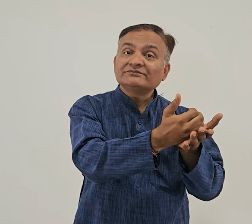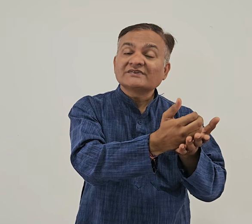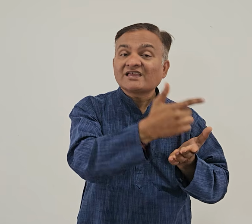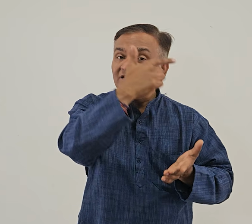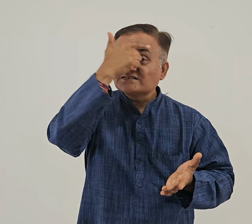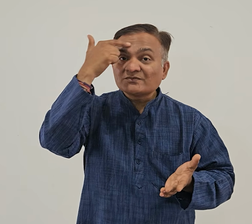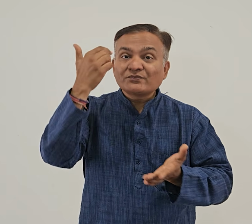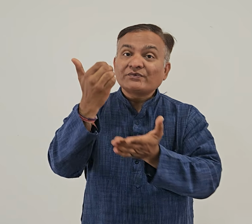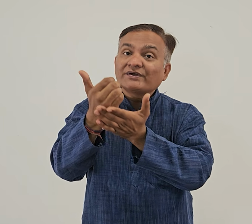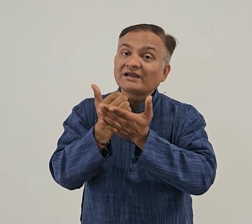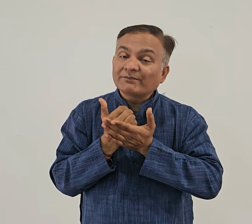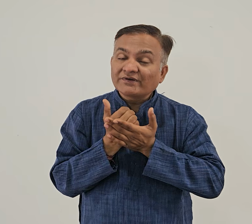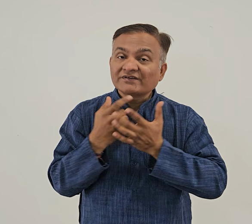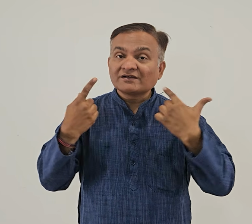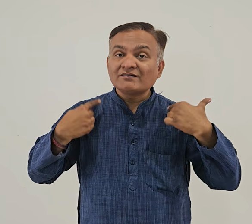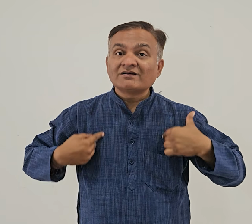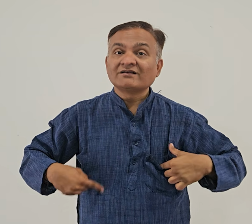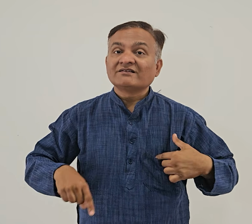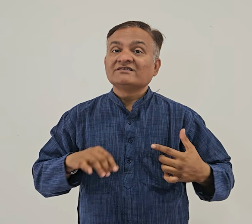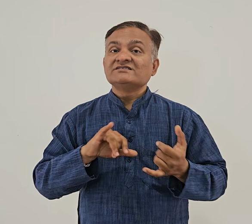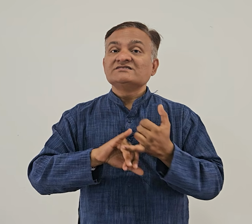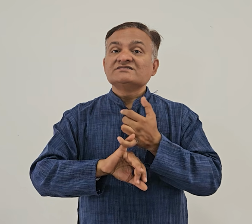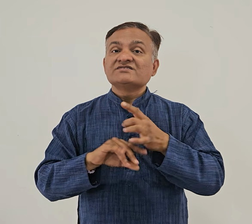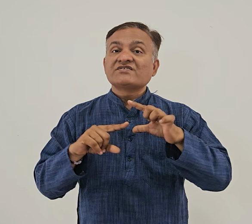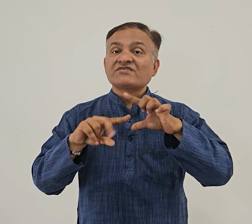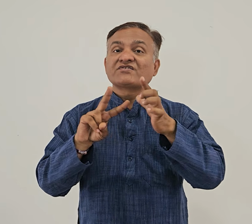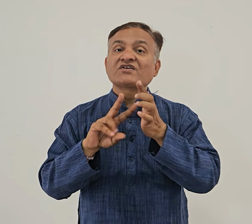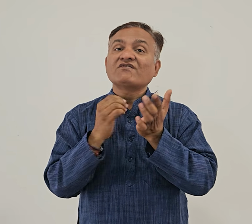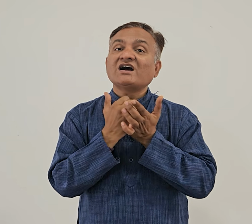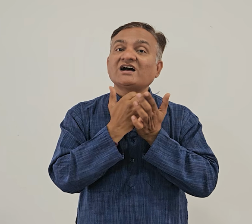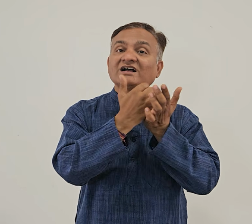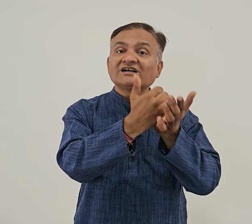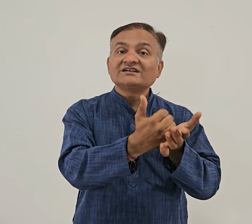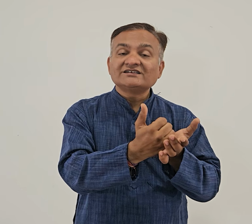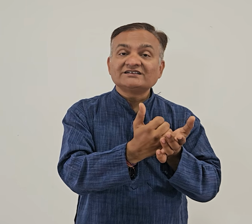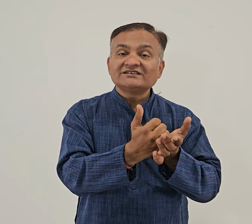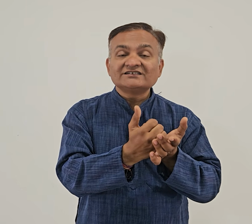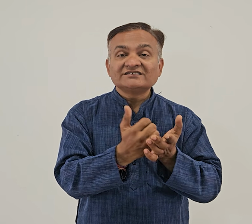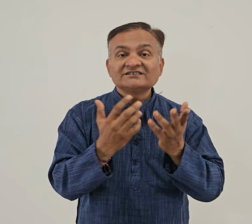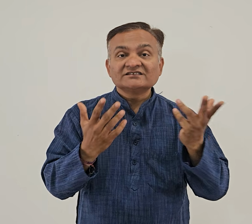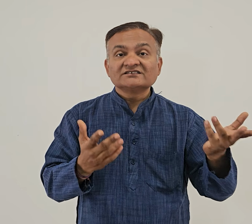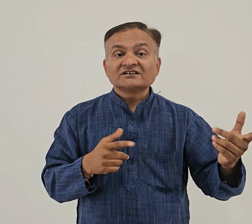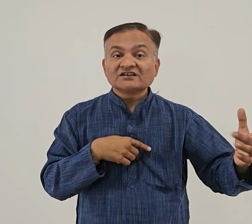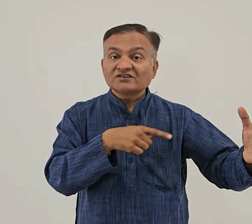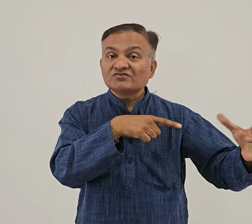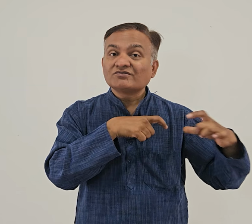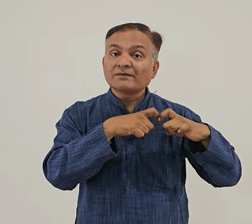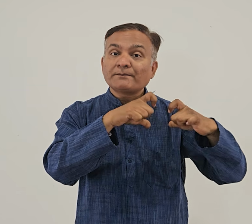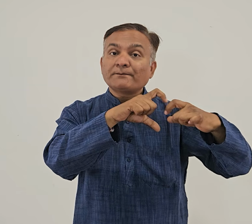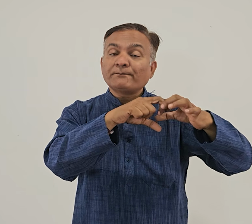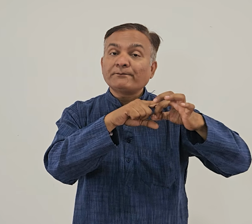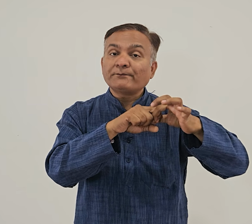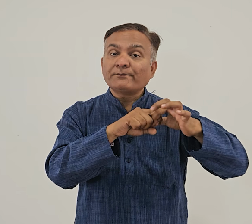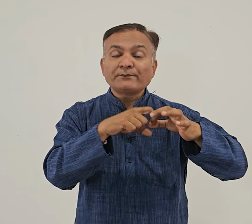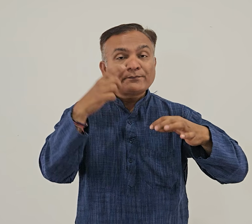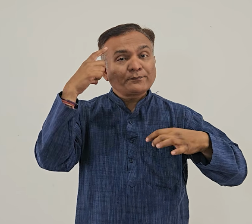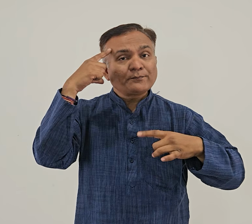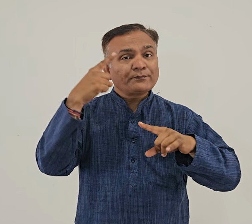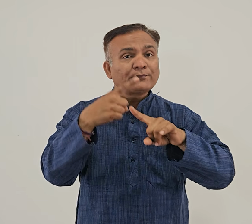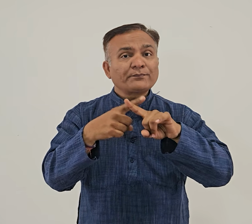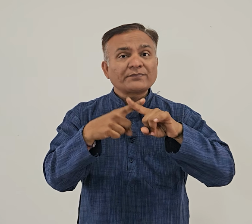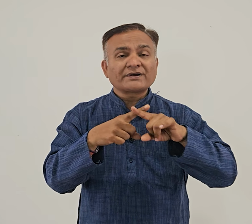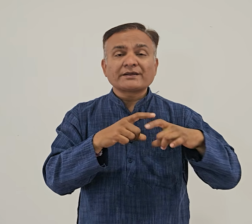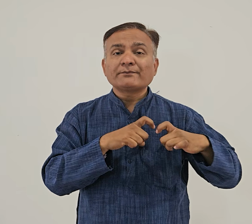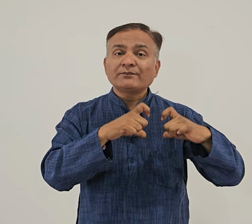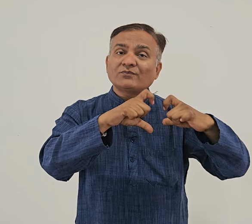સેવા લેનારને પણ એટલી મહત્વની નથી લાગતી કે જેટલું એની જોડે ભાવ બગાડ્યા વગર પ્રેમનો વ્યવહાર હોય છે.